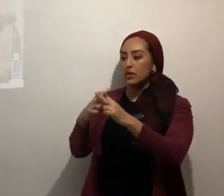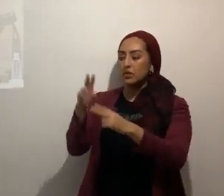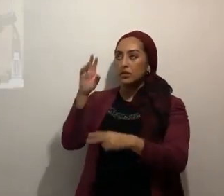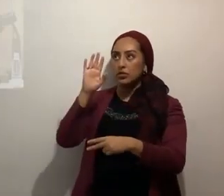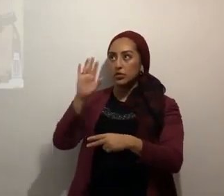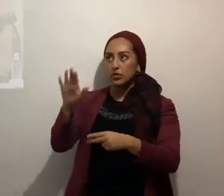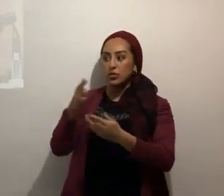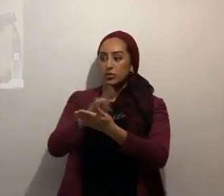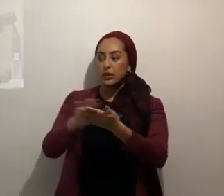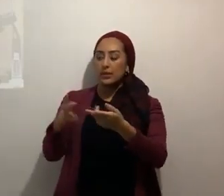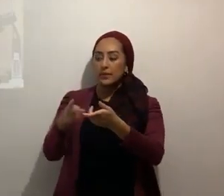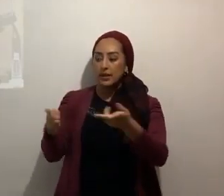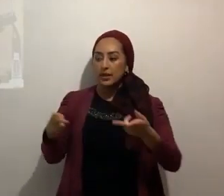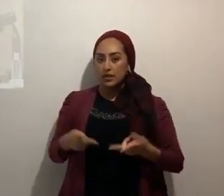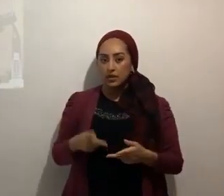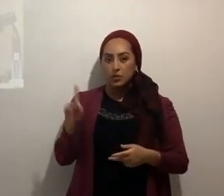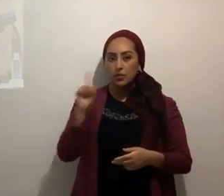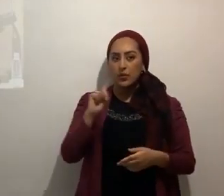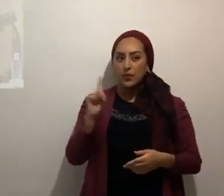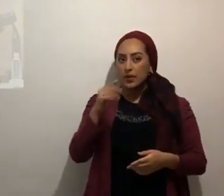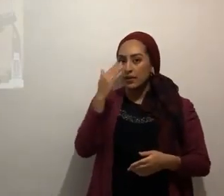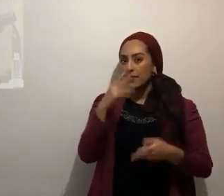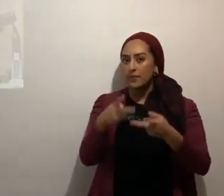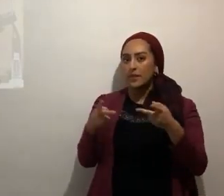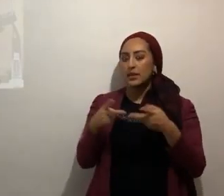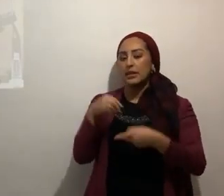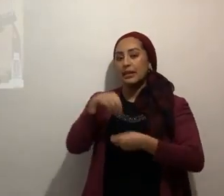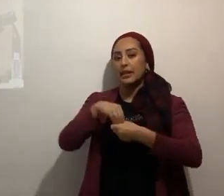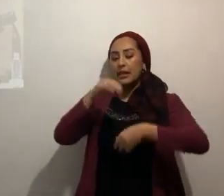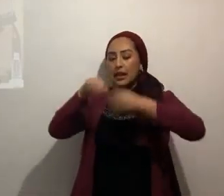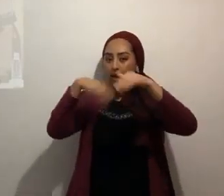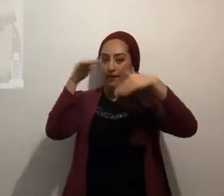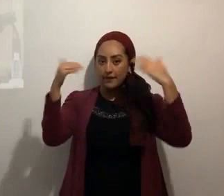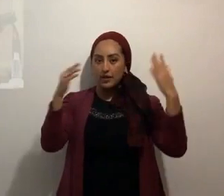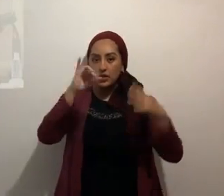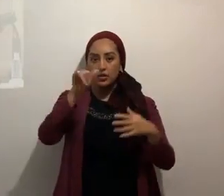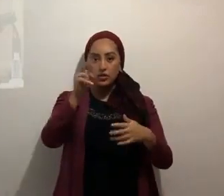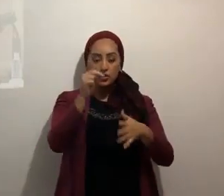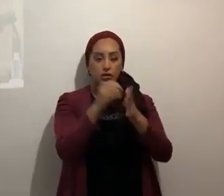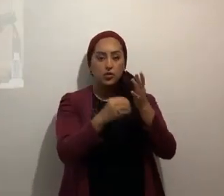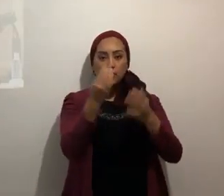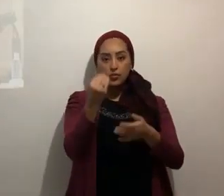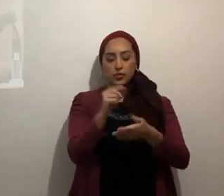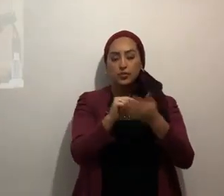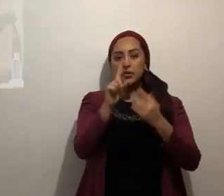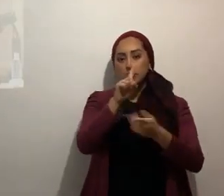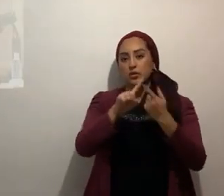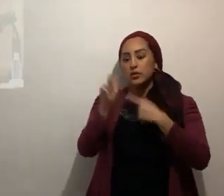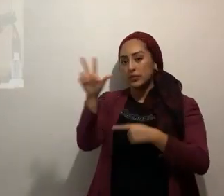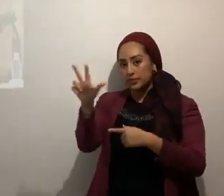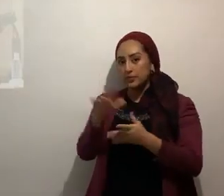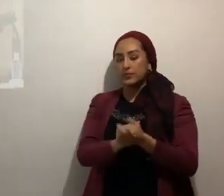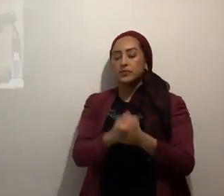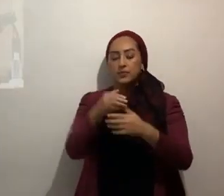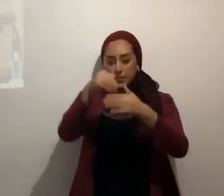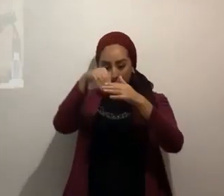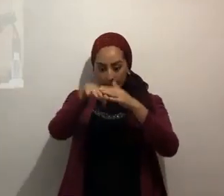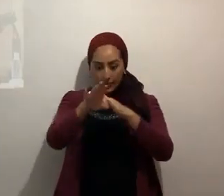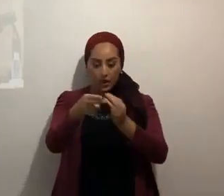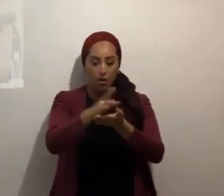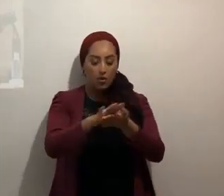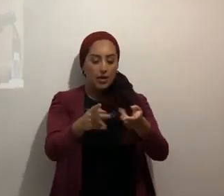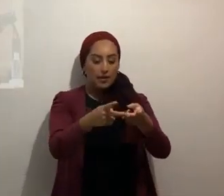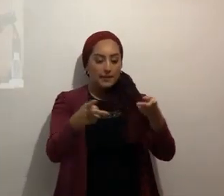tus moradas. ¿Dónde están las moradas? En los Shamaim, en los cielos. Juan 14, verso 1 al 3. Entraré al altar